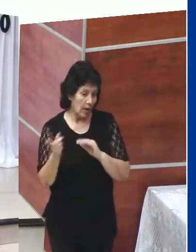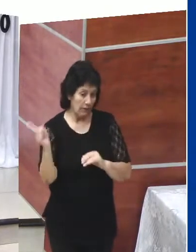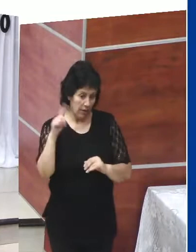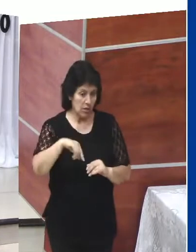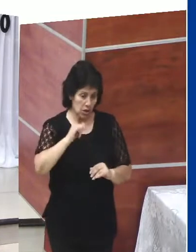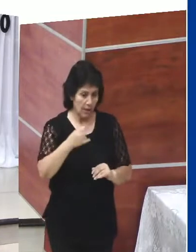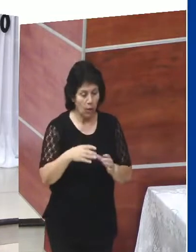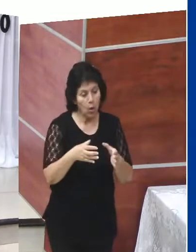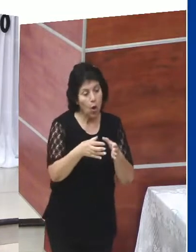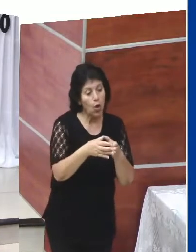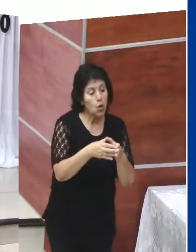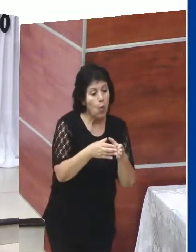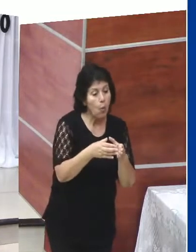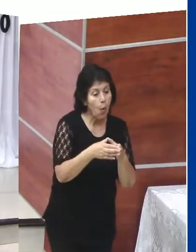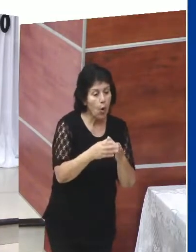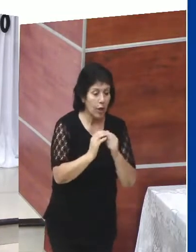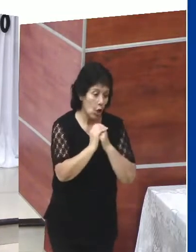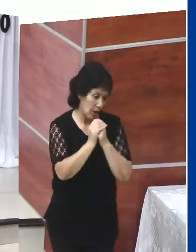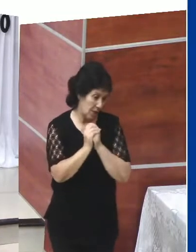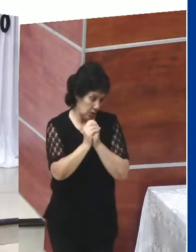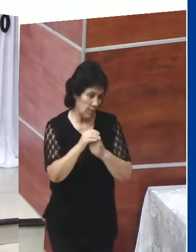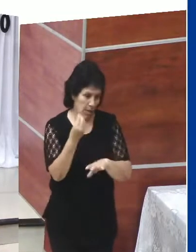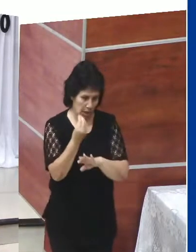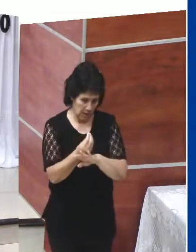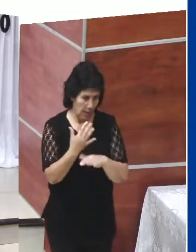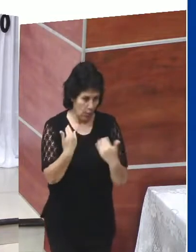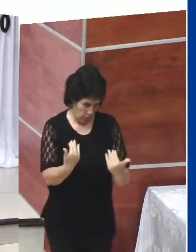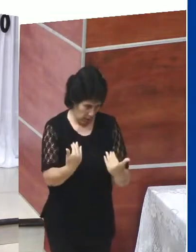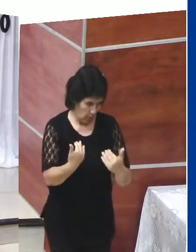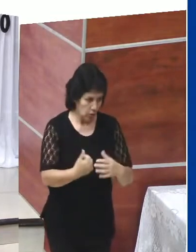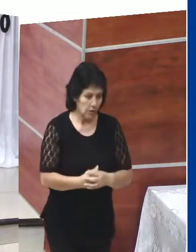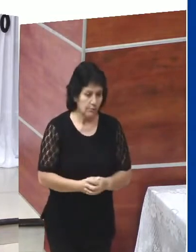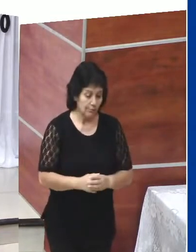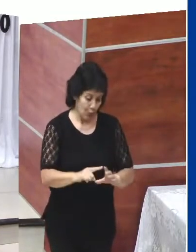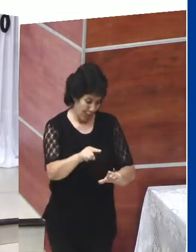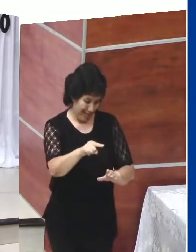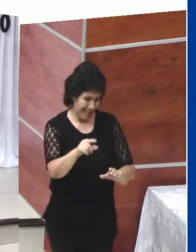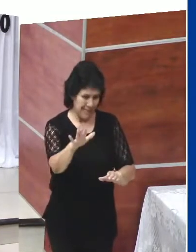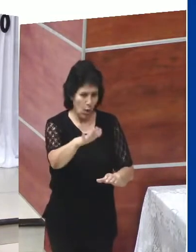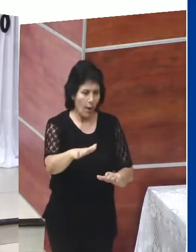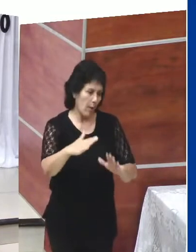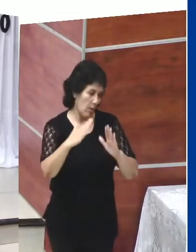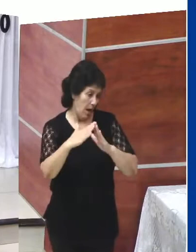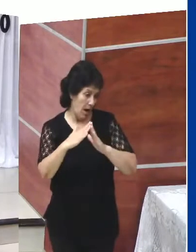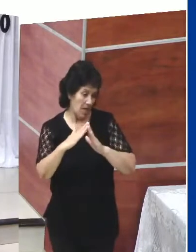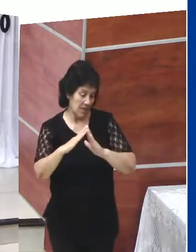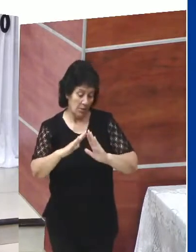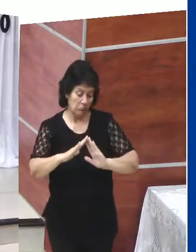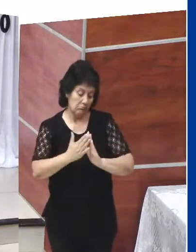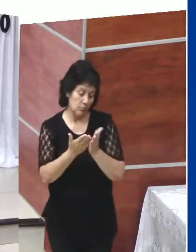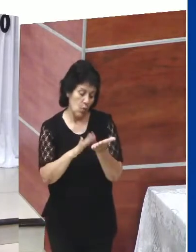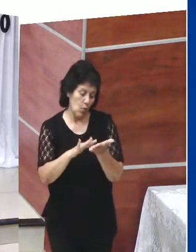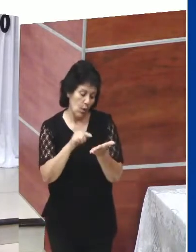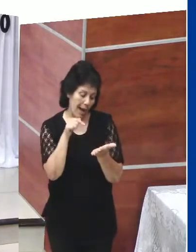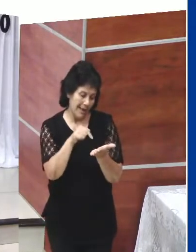participando en un grupo pequeño, porque ¿qué hacemos en un grupo pequeño? Estudiamos la palabra de Dios.